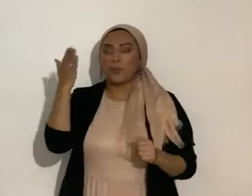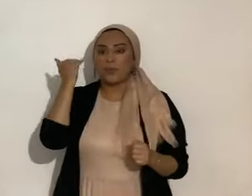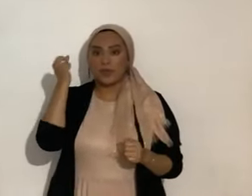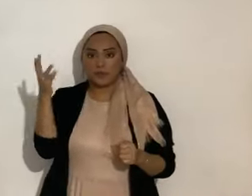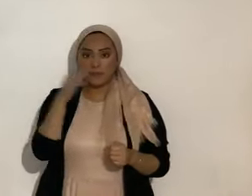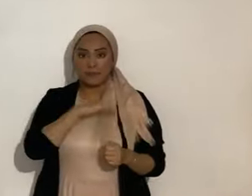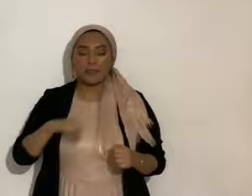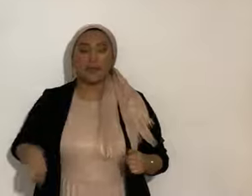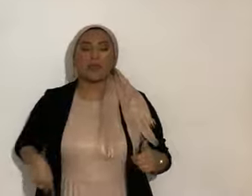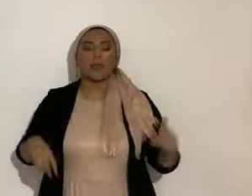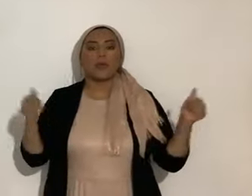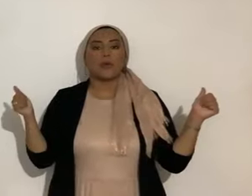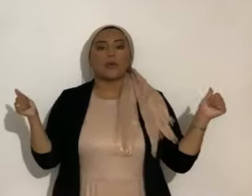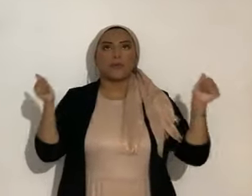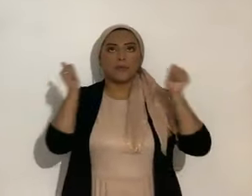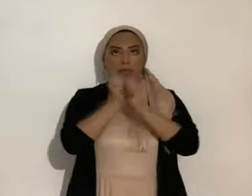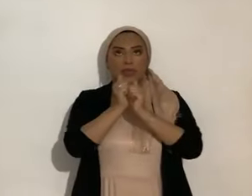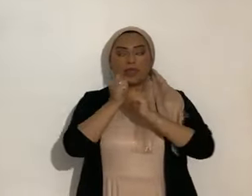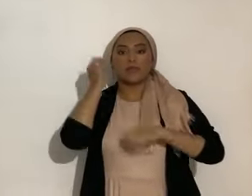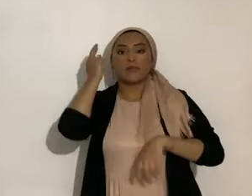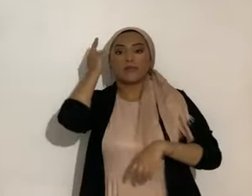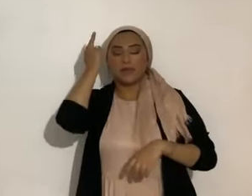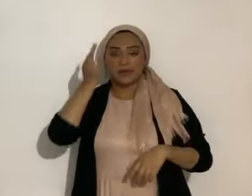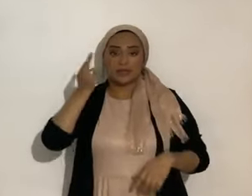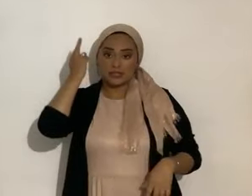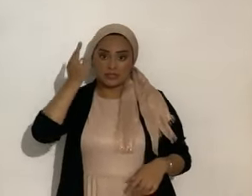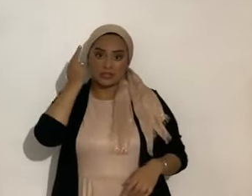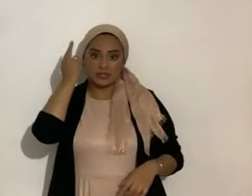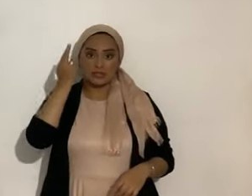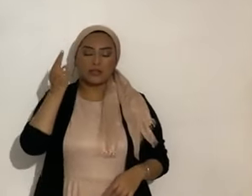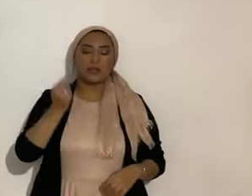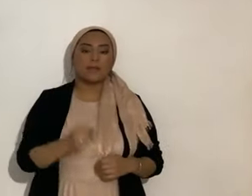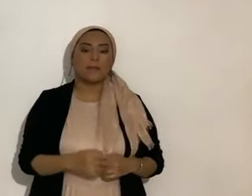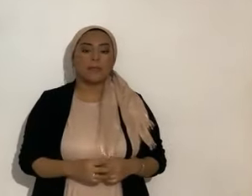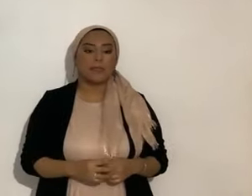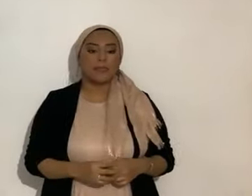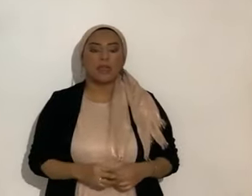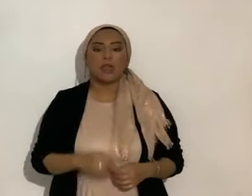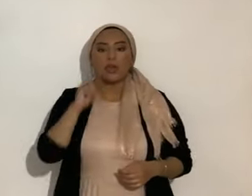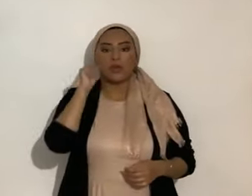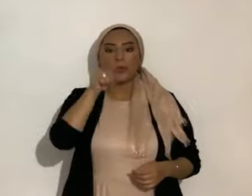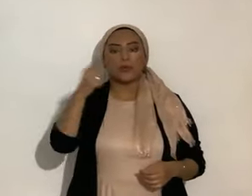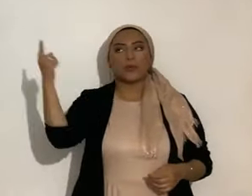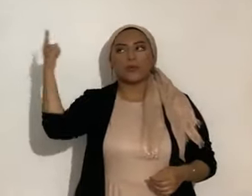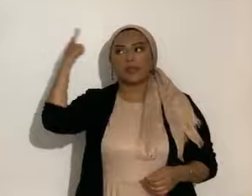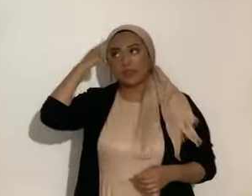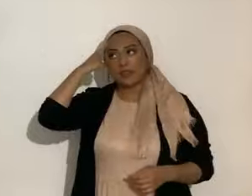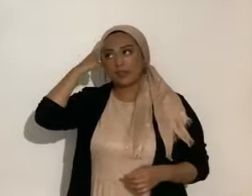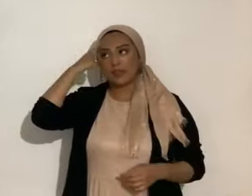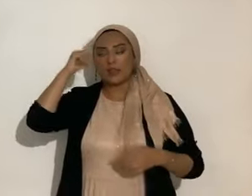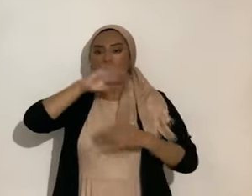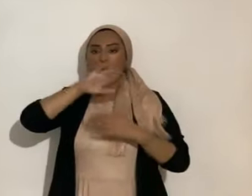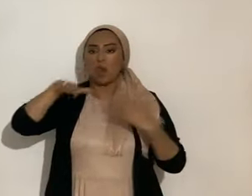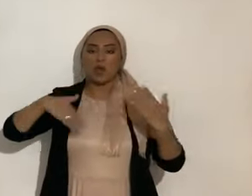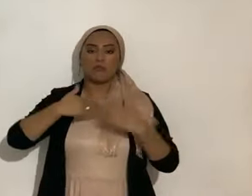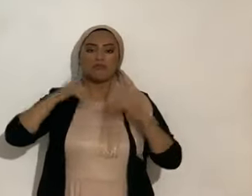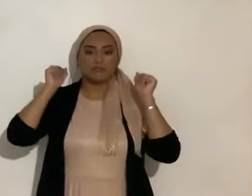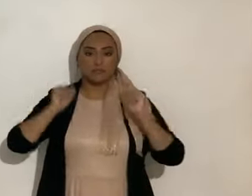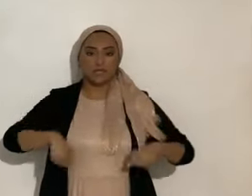decir, en razón, recuerda lo del endemoniado de Lucas 8, piensas que todo puede